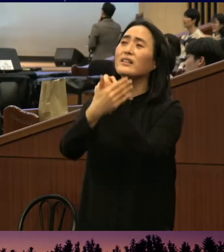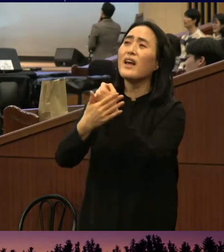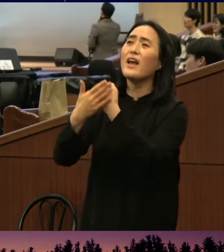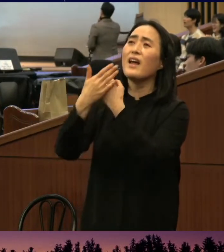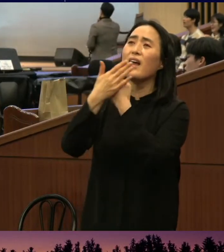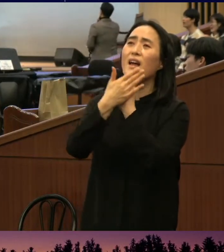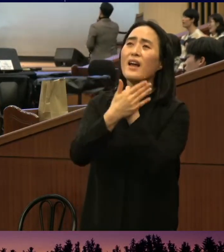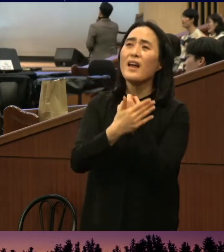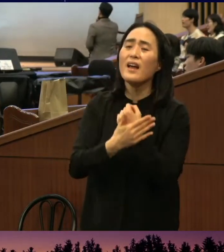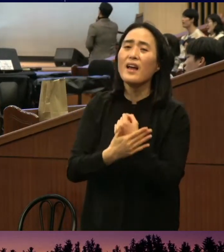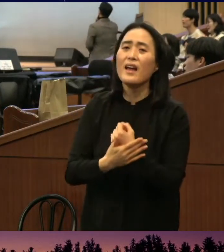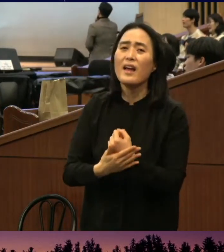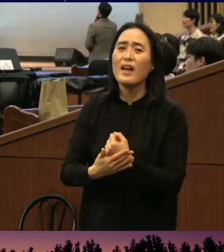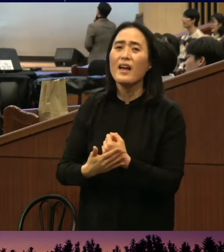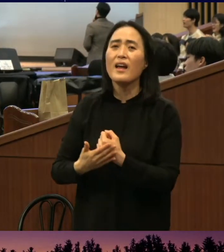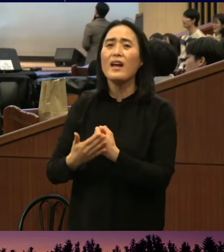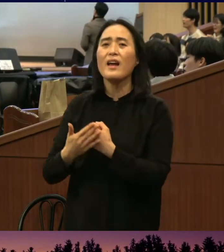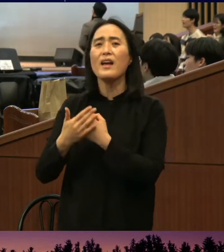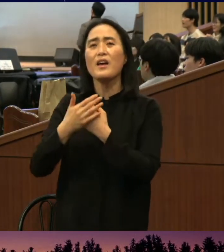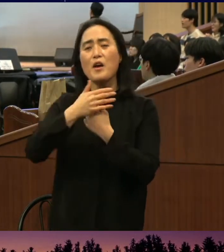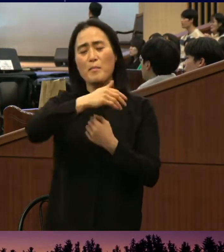그네